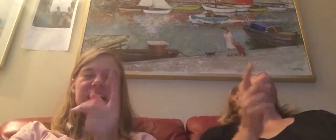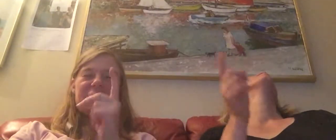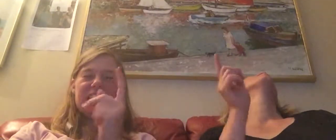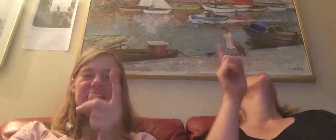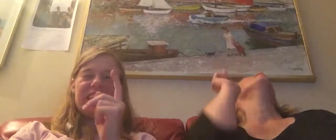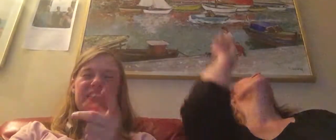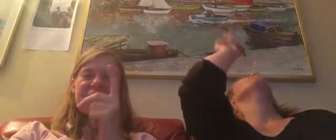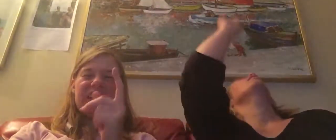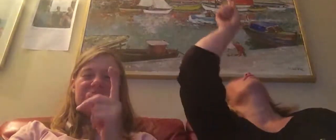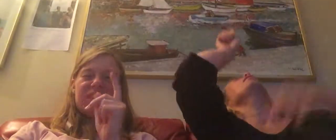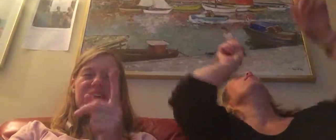Jag viskar han leva.